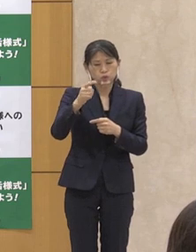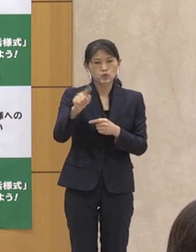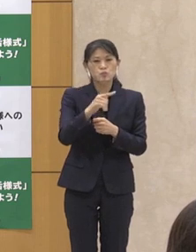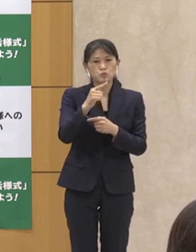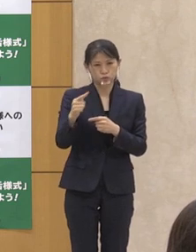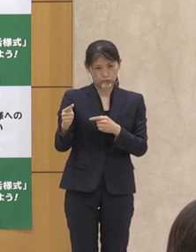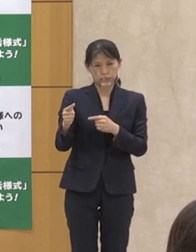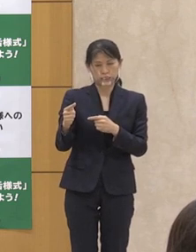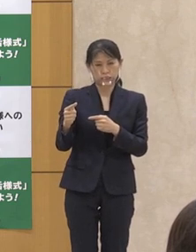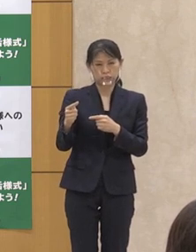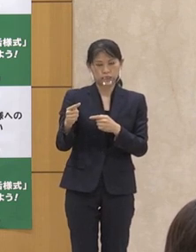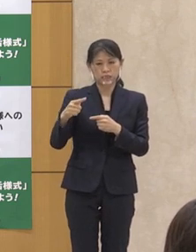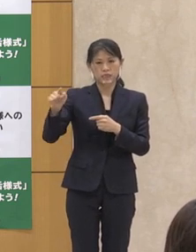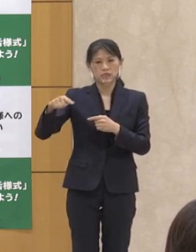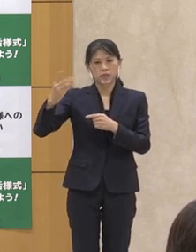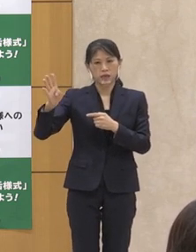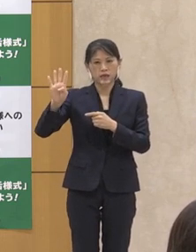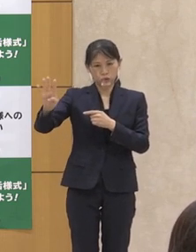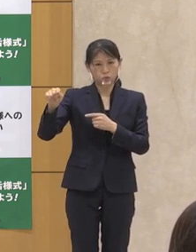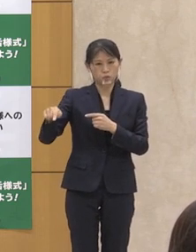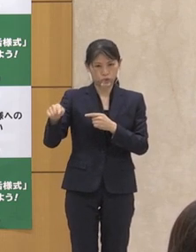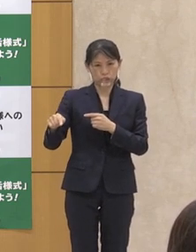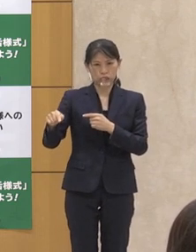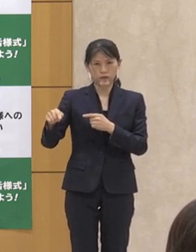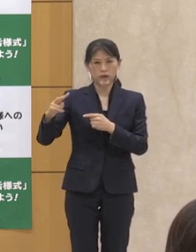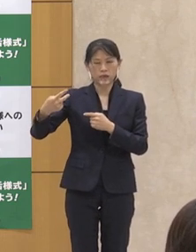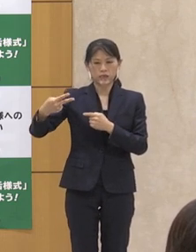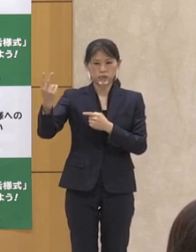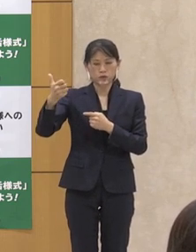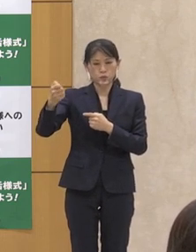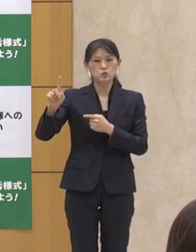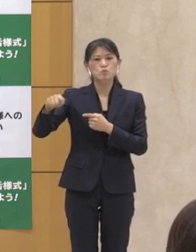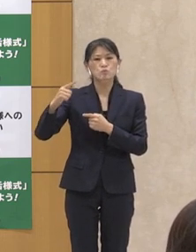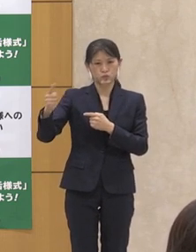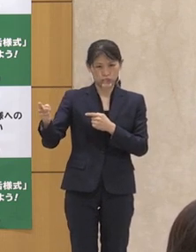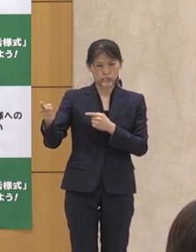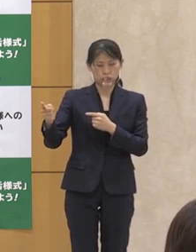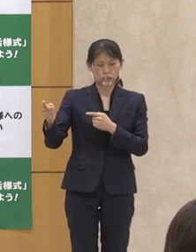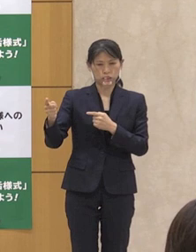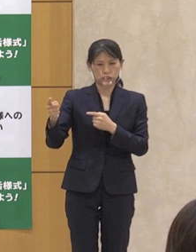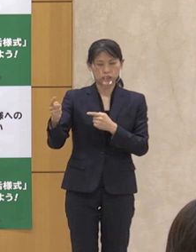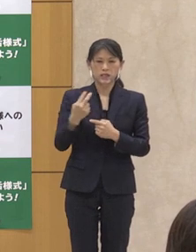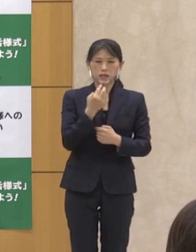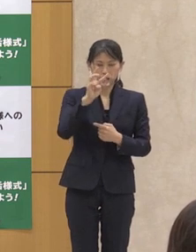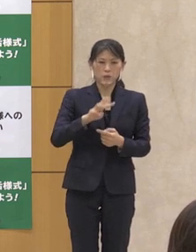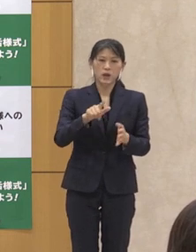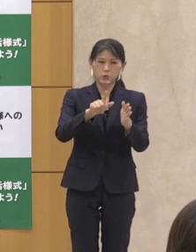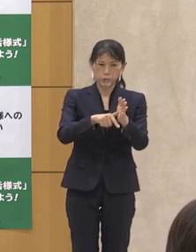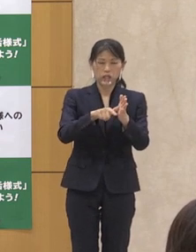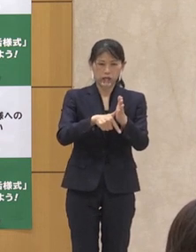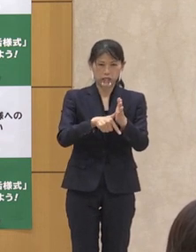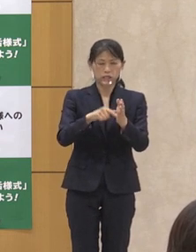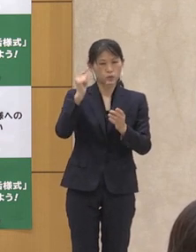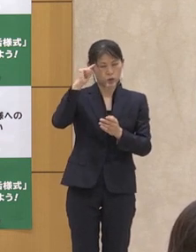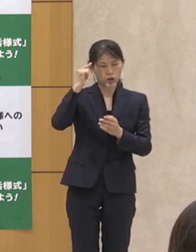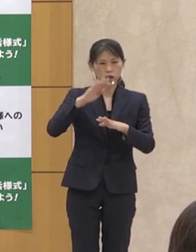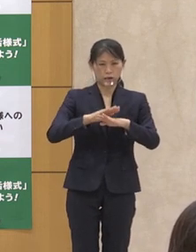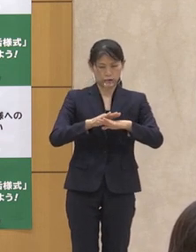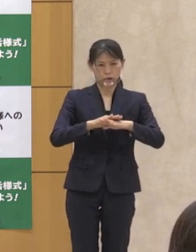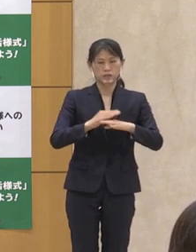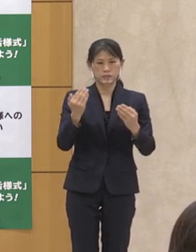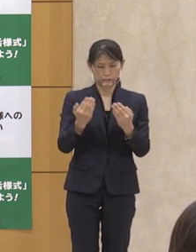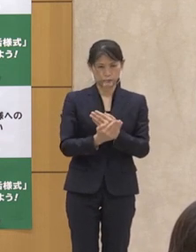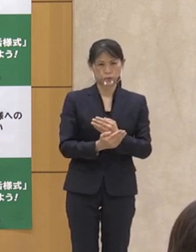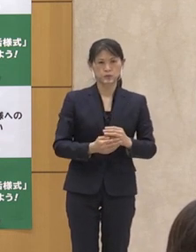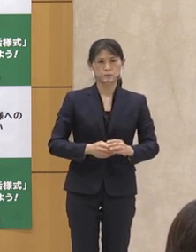150人、ステージ4では約250人という数字になりますけれども、1週間150人ということは1